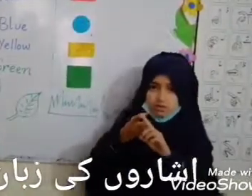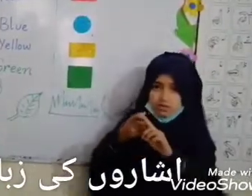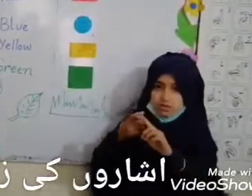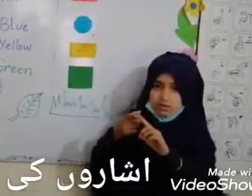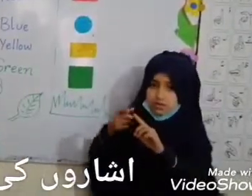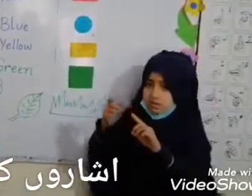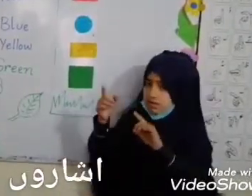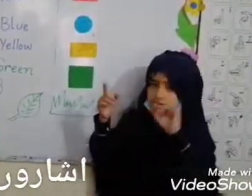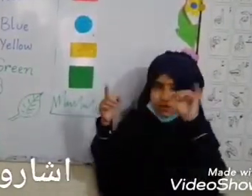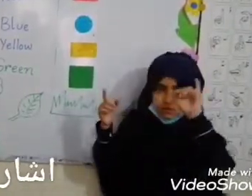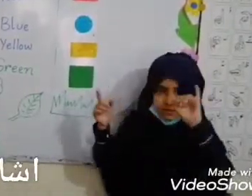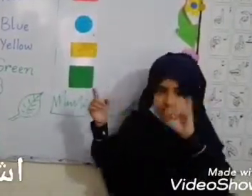ब्लू,